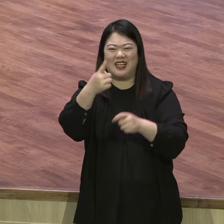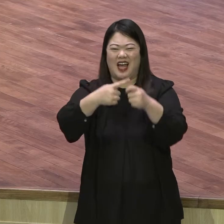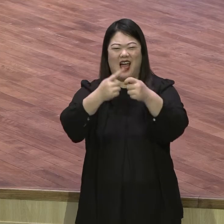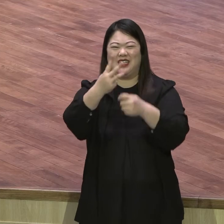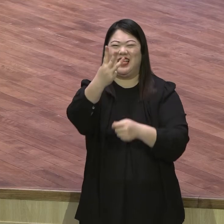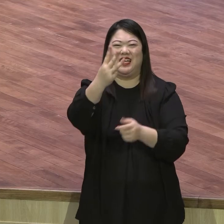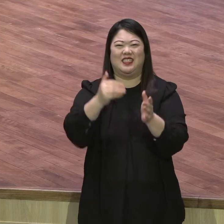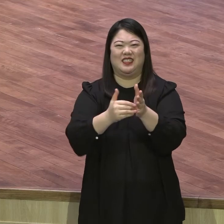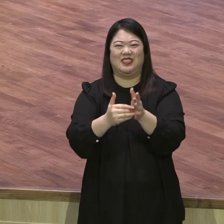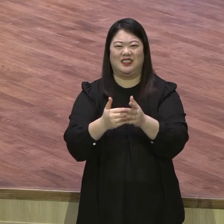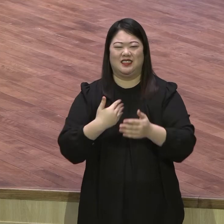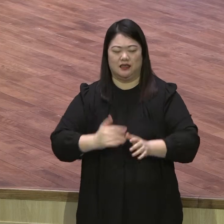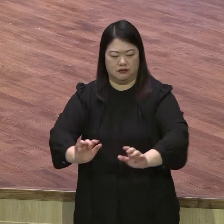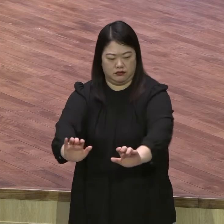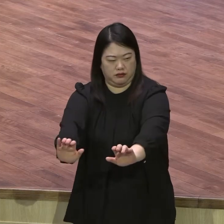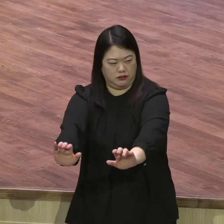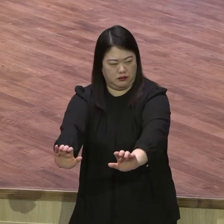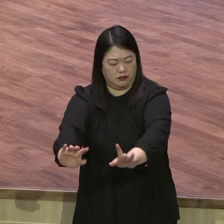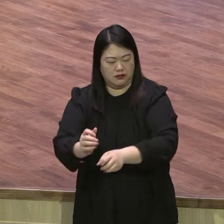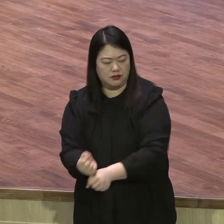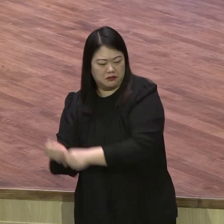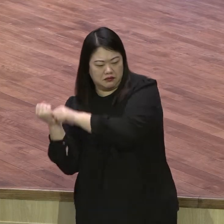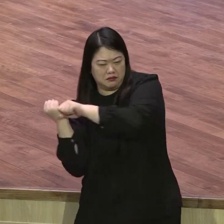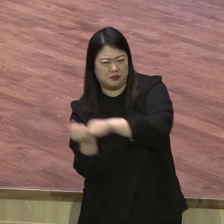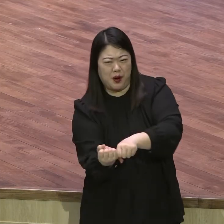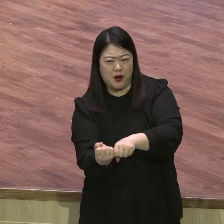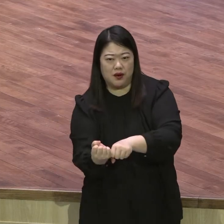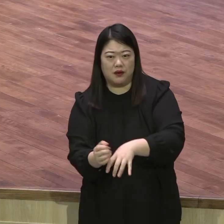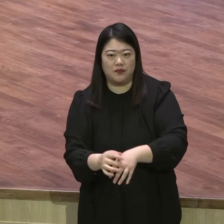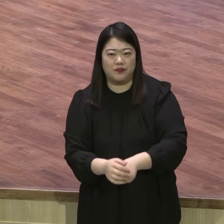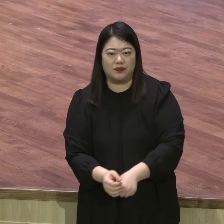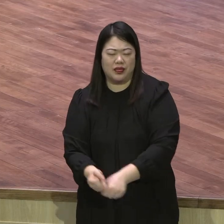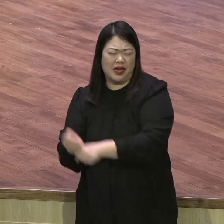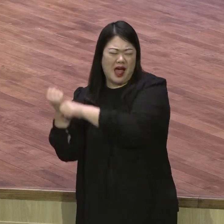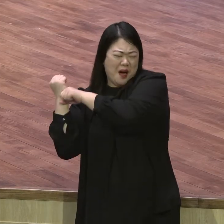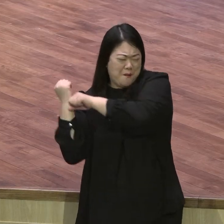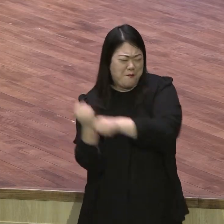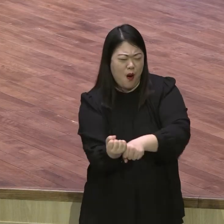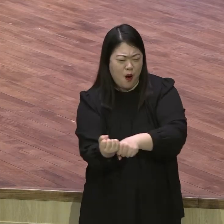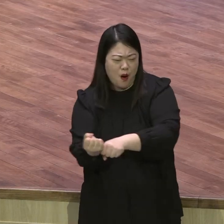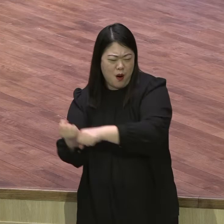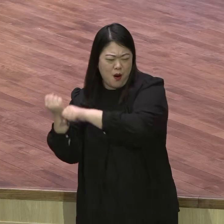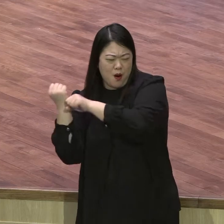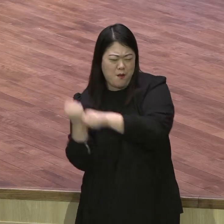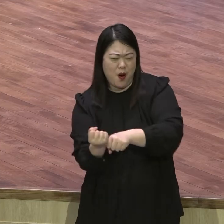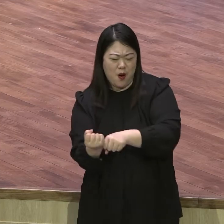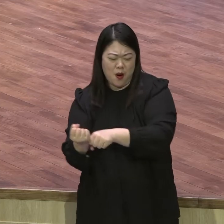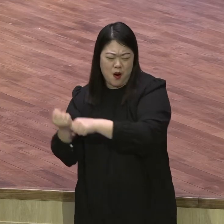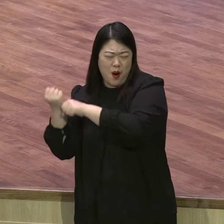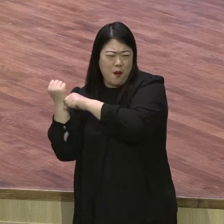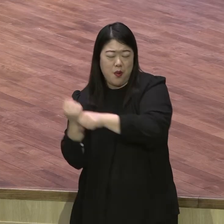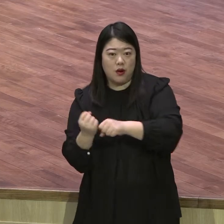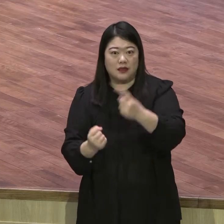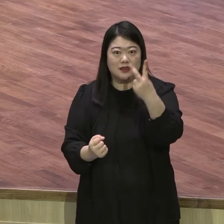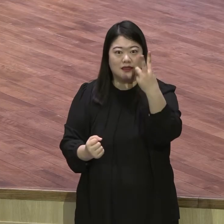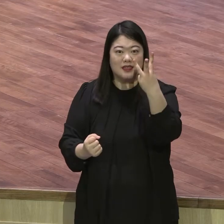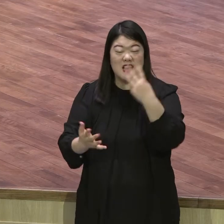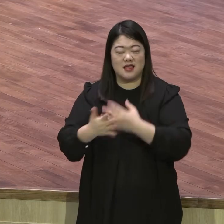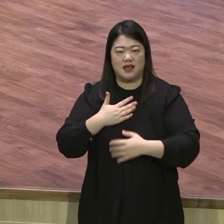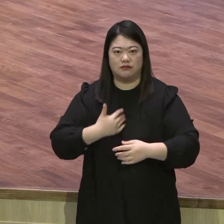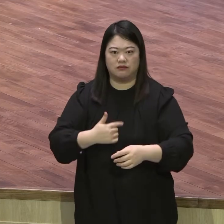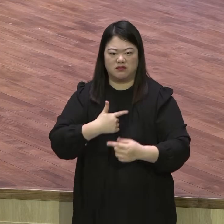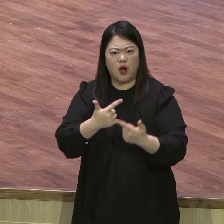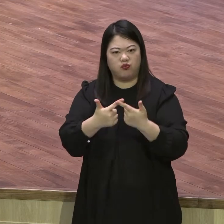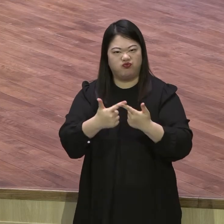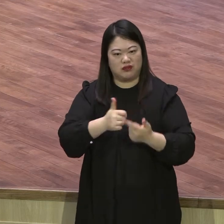큰 빠따가 엎드려 뻗쳐 때리는데요. 세대 맞아가 다 뻗어버렸어요. 저는 안 뻗었어요. 내 자존심 안